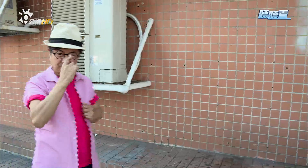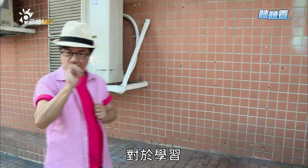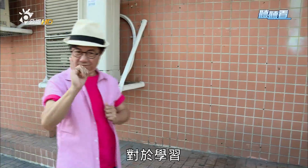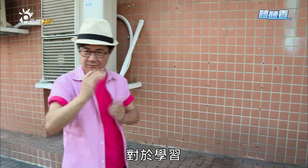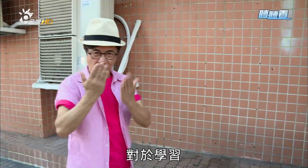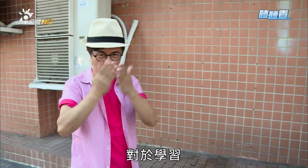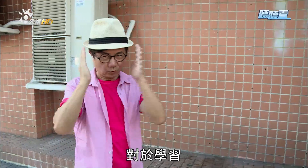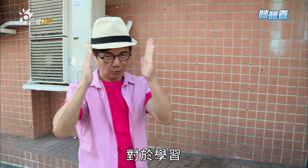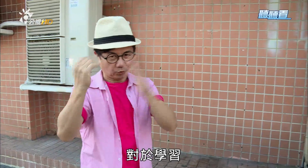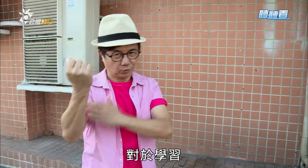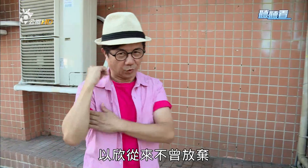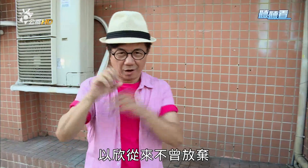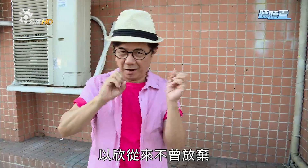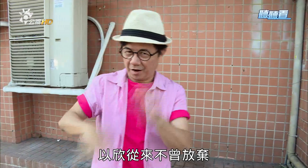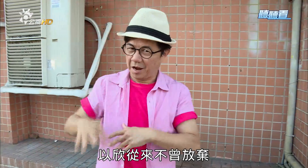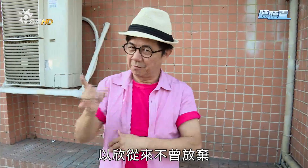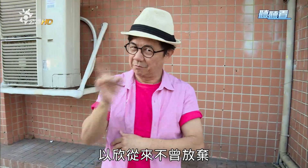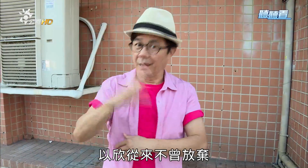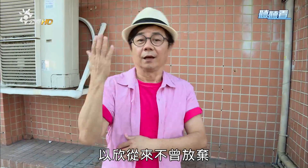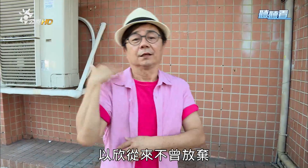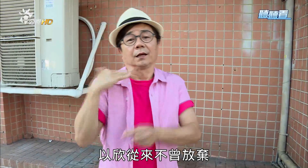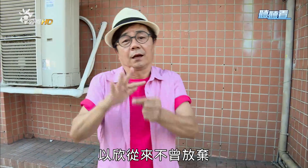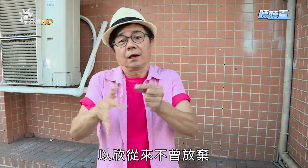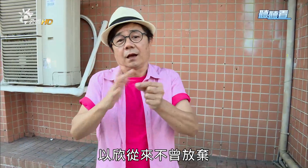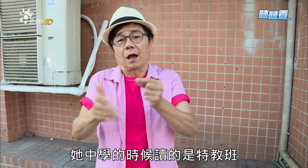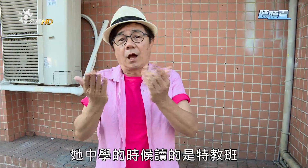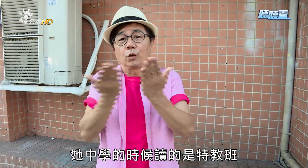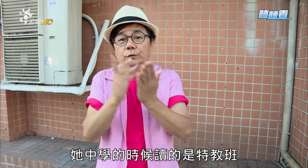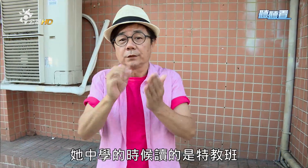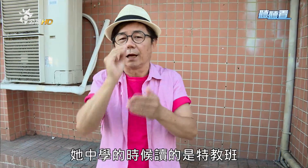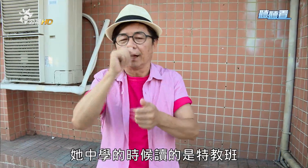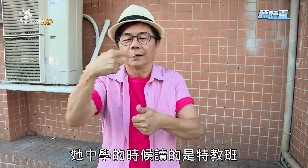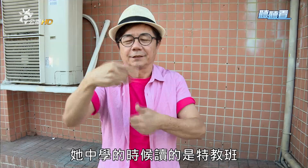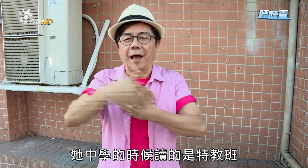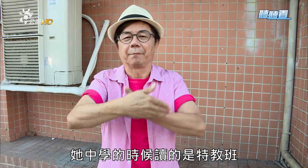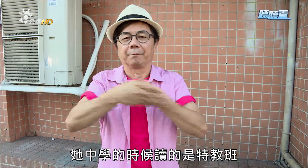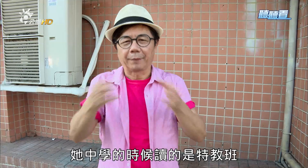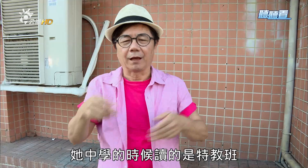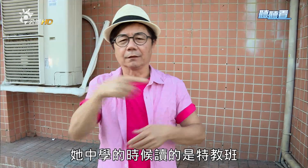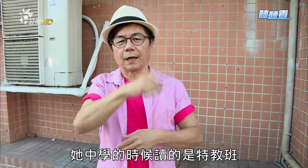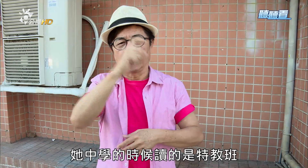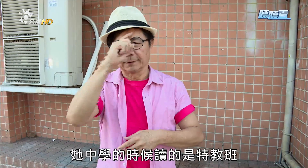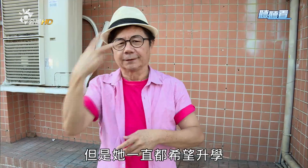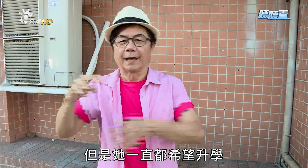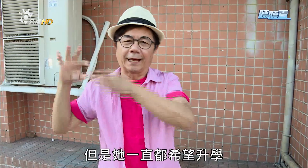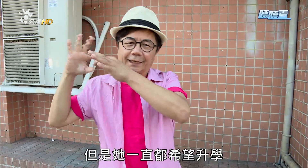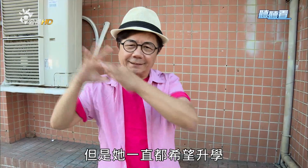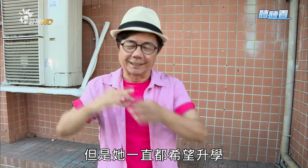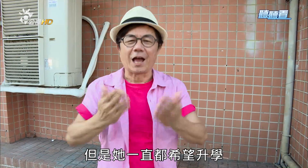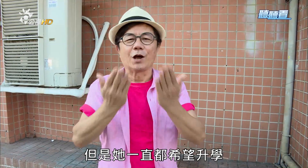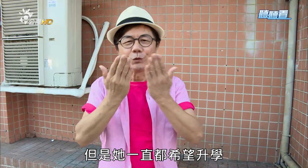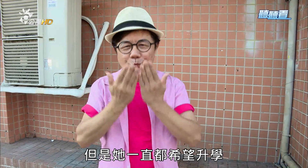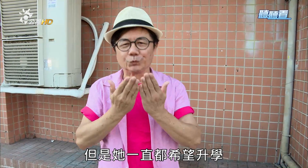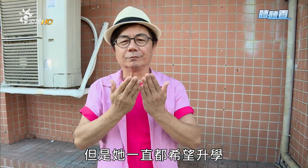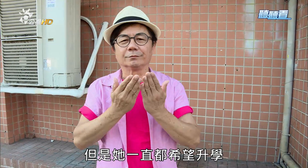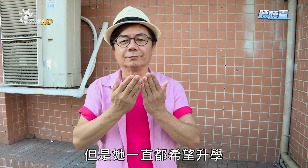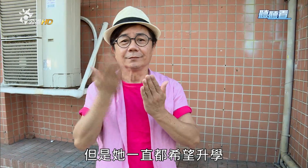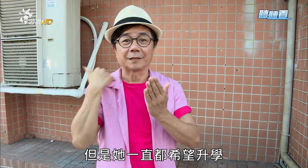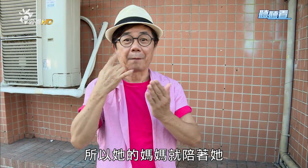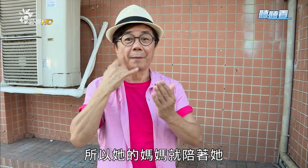对于学习，以心从来不曾放弃。他中学的时候读的是特教班，但是他一直都希望升学，所